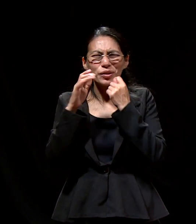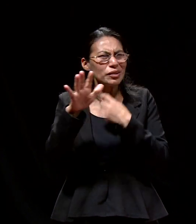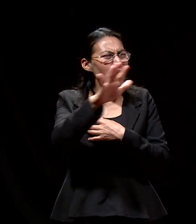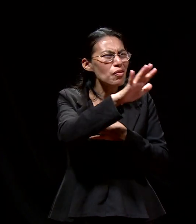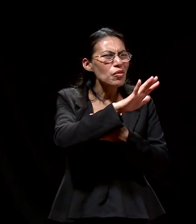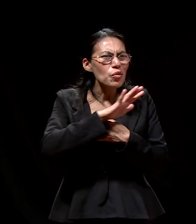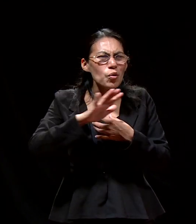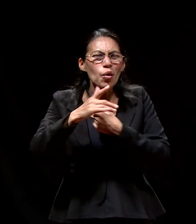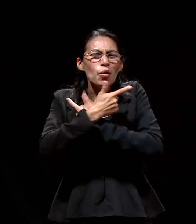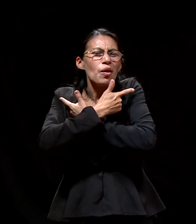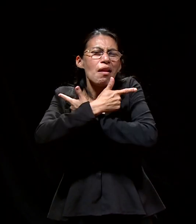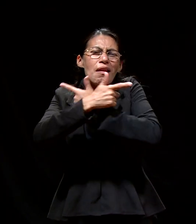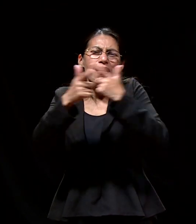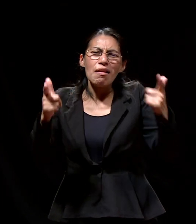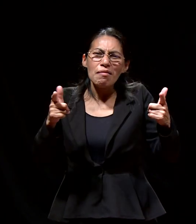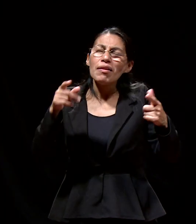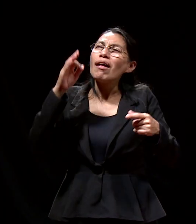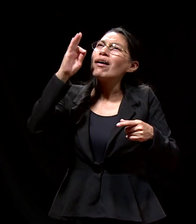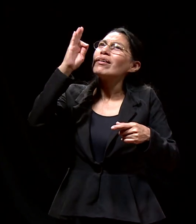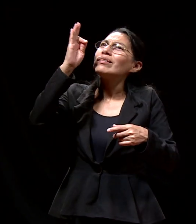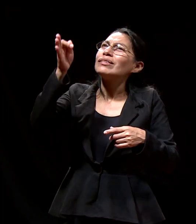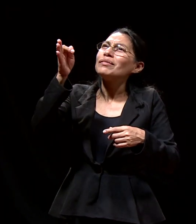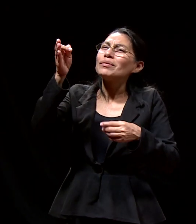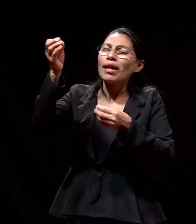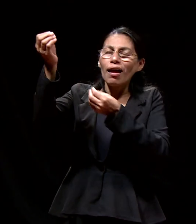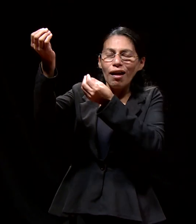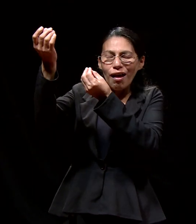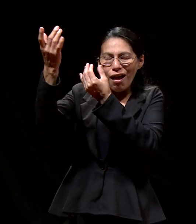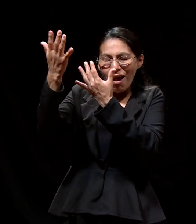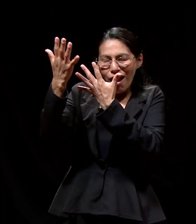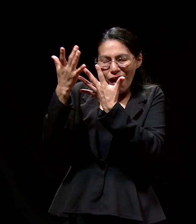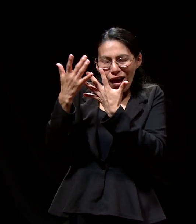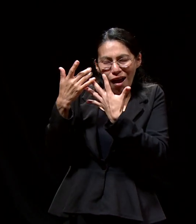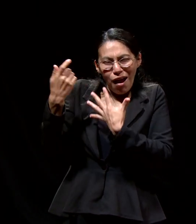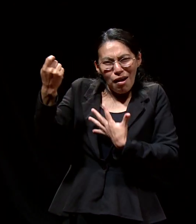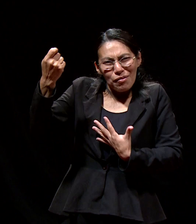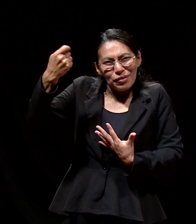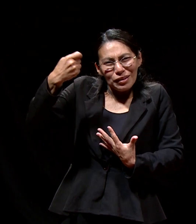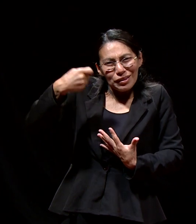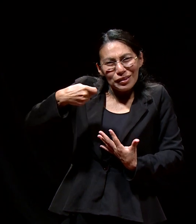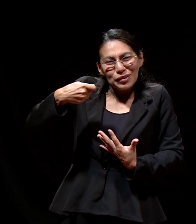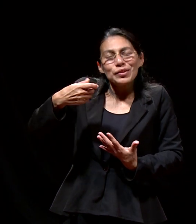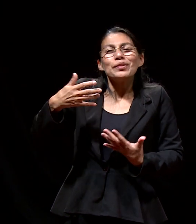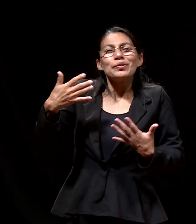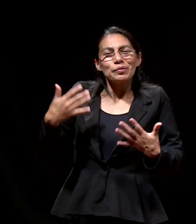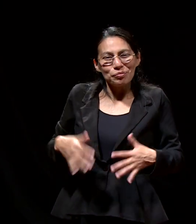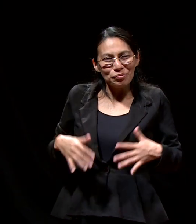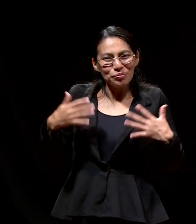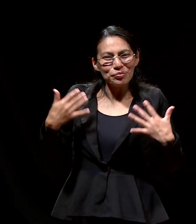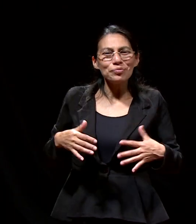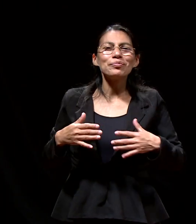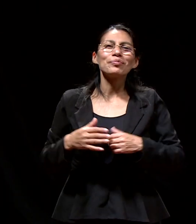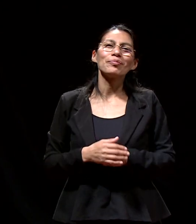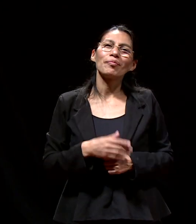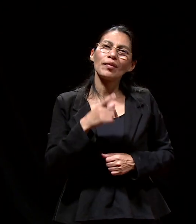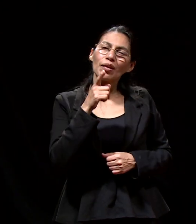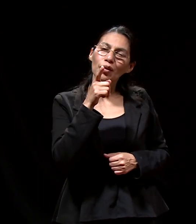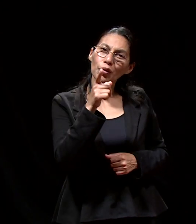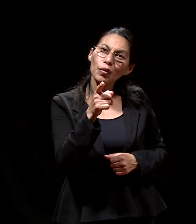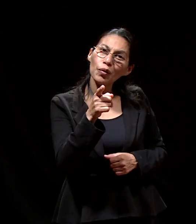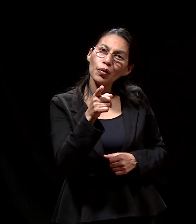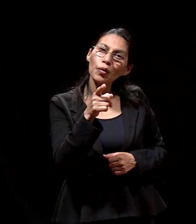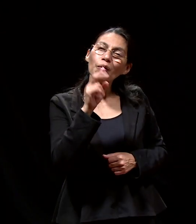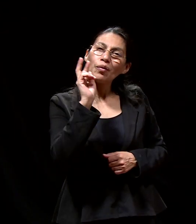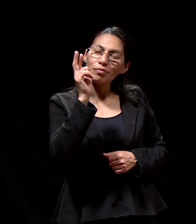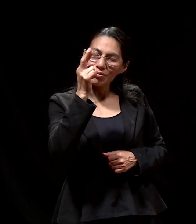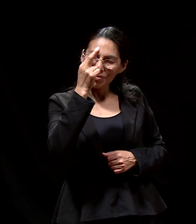recibir a Jesús por medio de la fe también recibimos una estela de bendiciones y tú lo